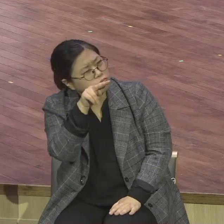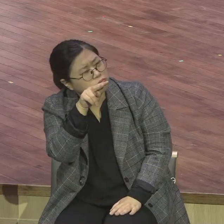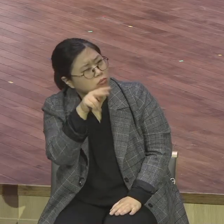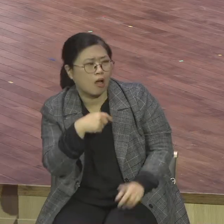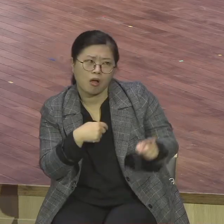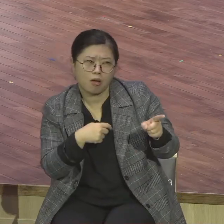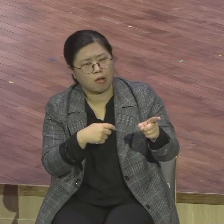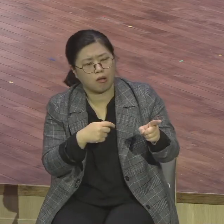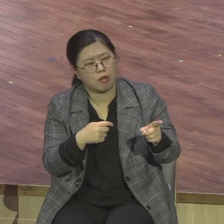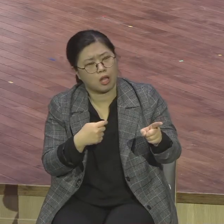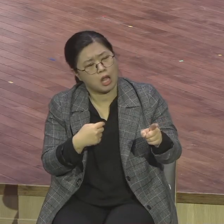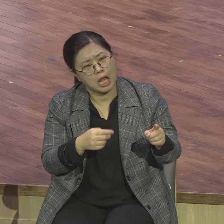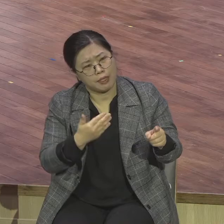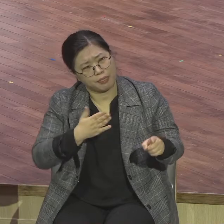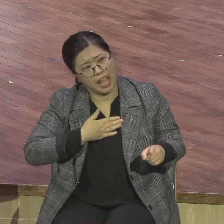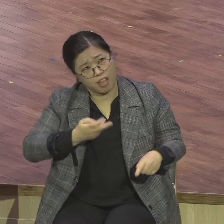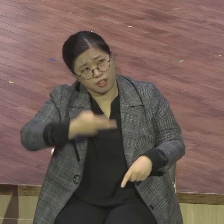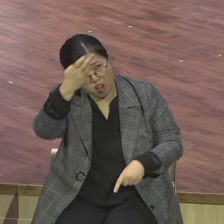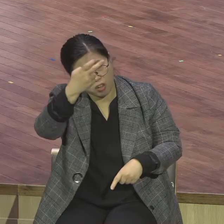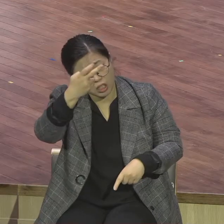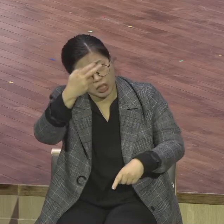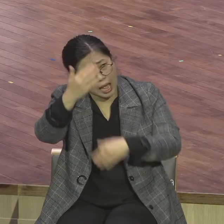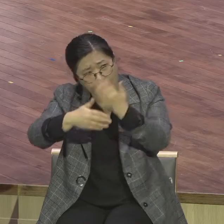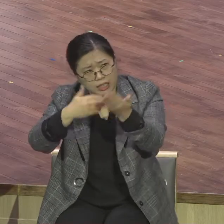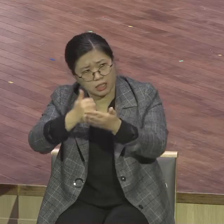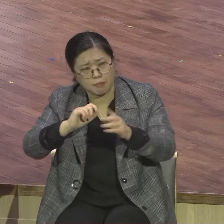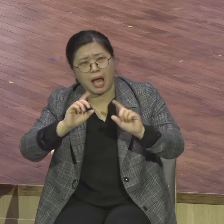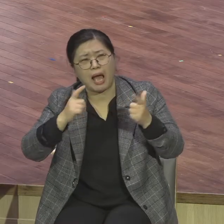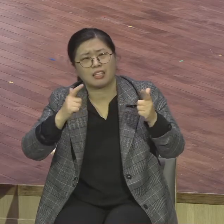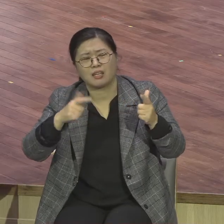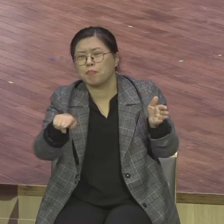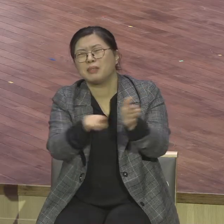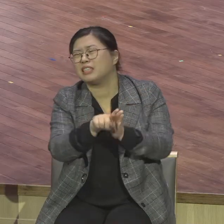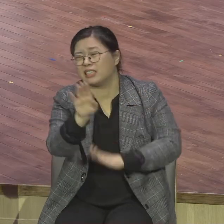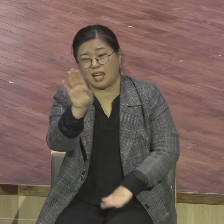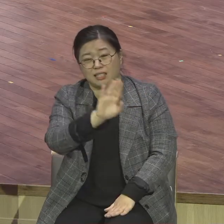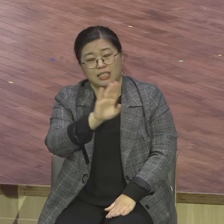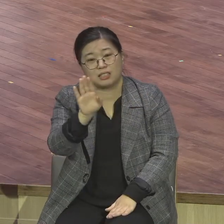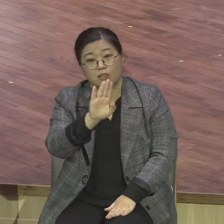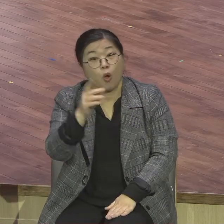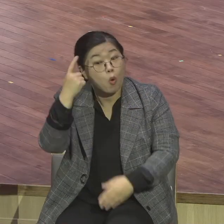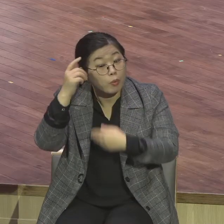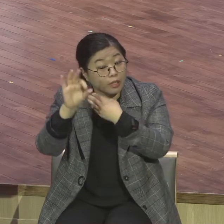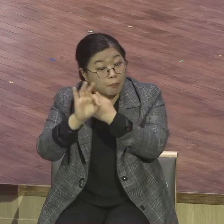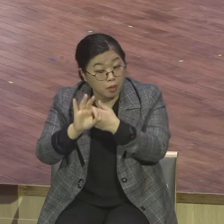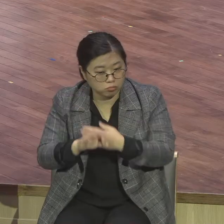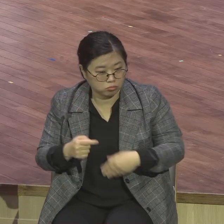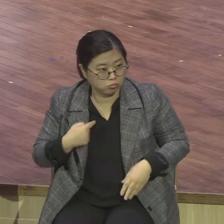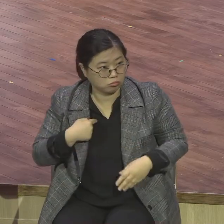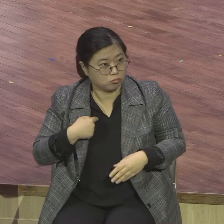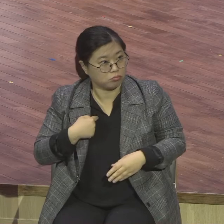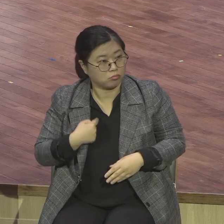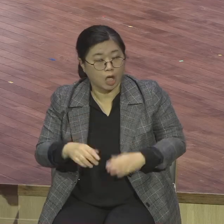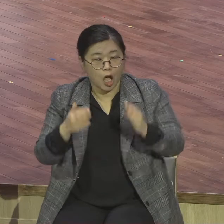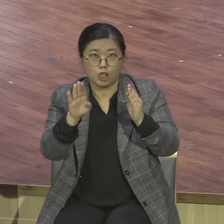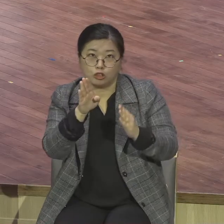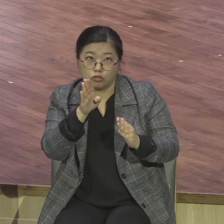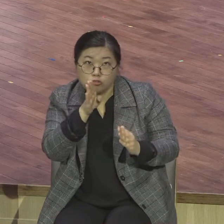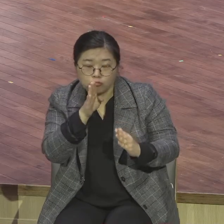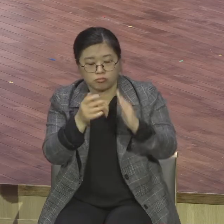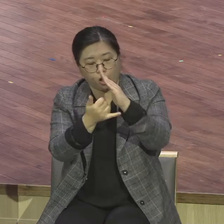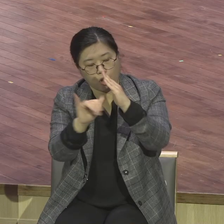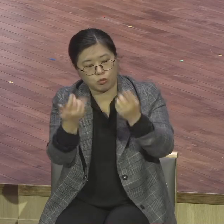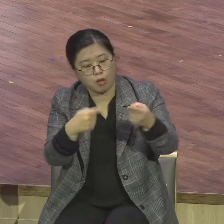가장이 되어서 목수 생활을 하는 서른 살까지 자신들과 같이 한 가족 형제로 그렇게 생활해